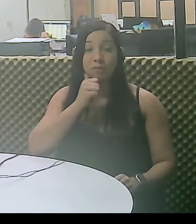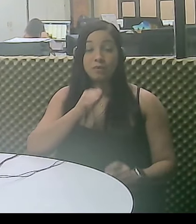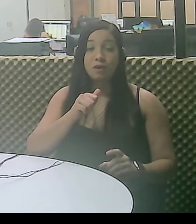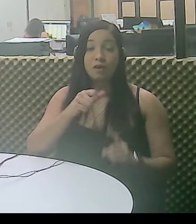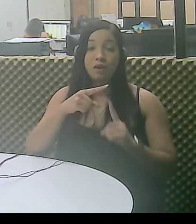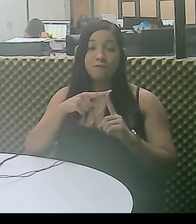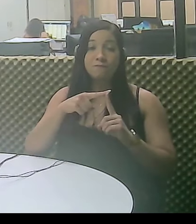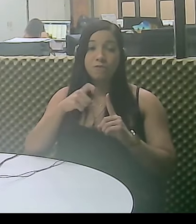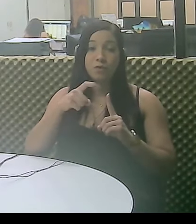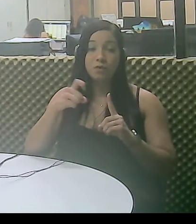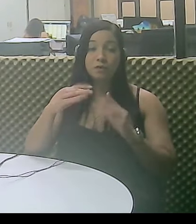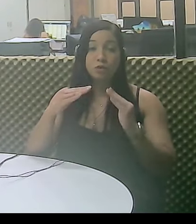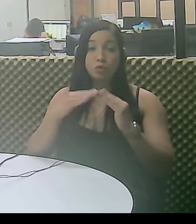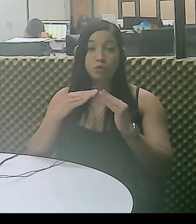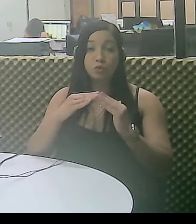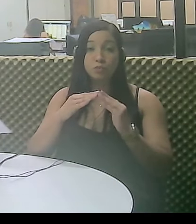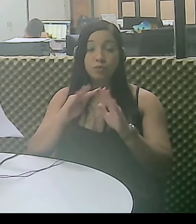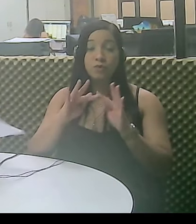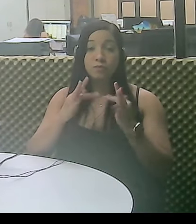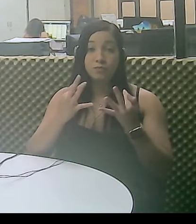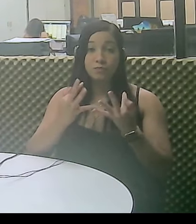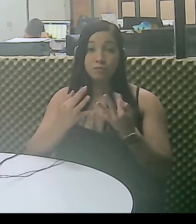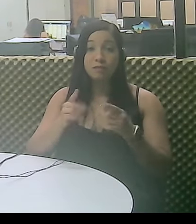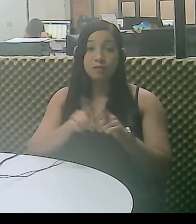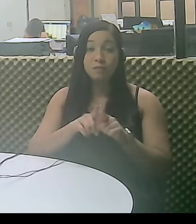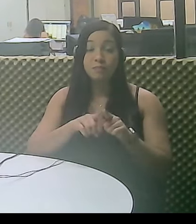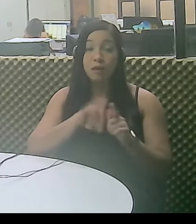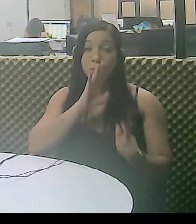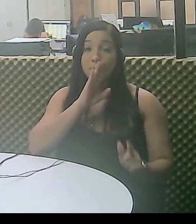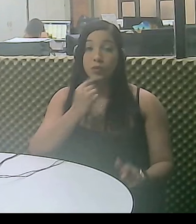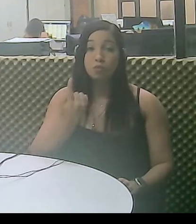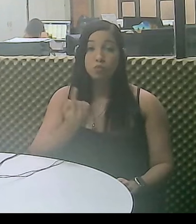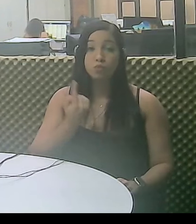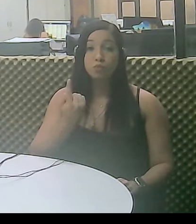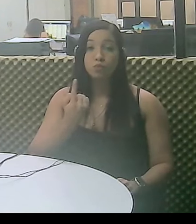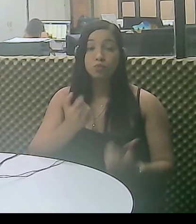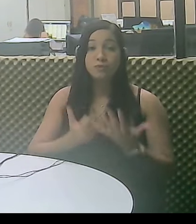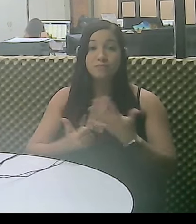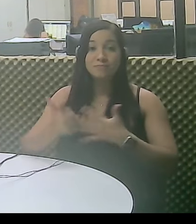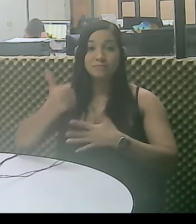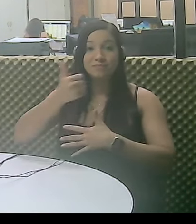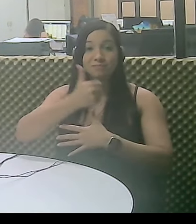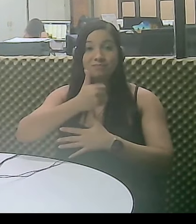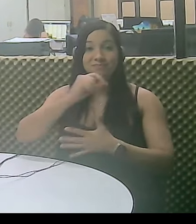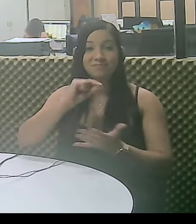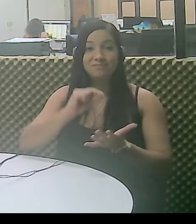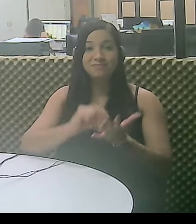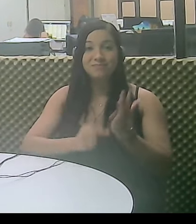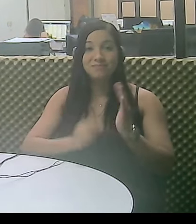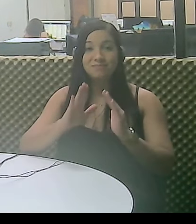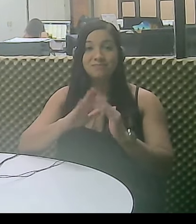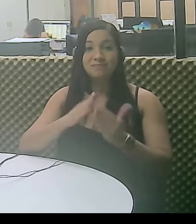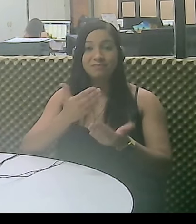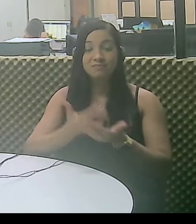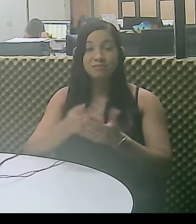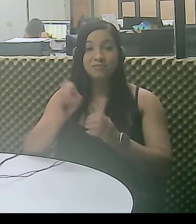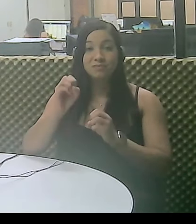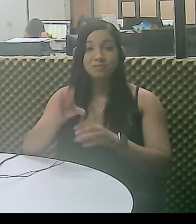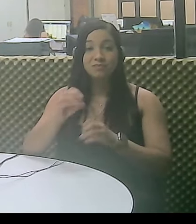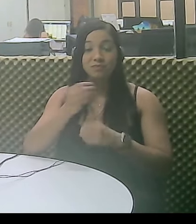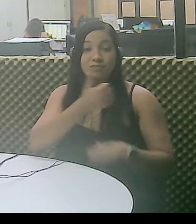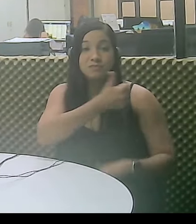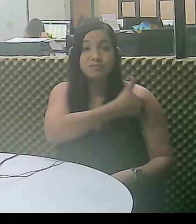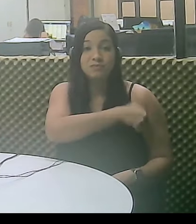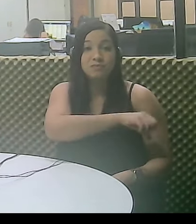de violência doméstica e familiar e de mães solos terão prioridade para serem matriculados em escolas de educação